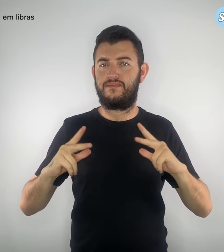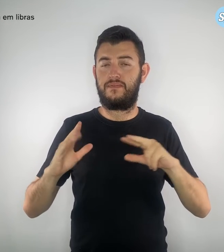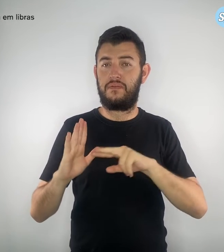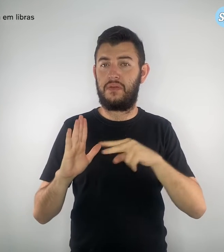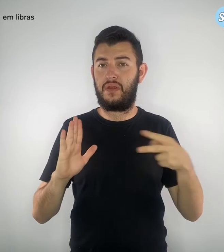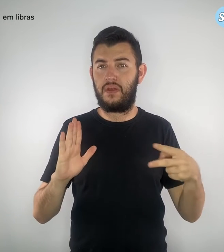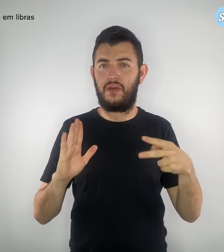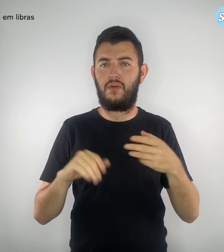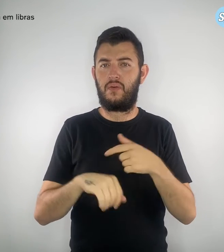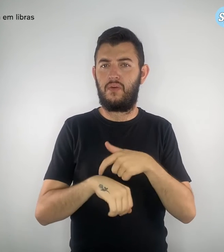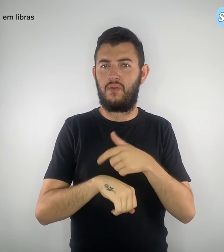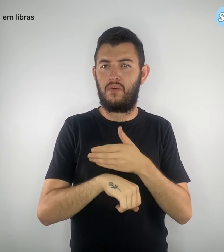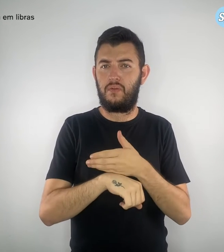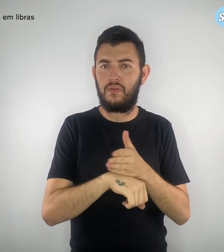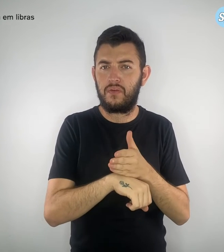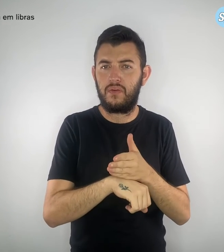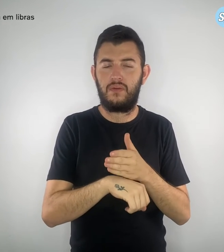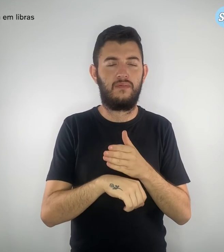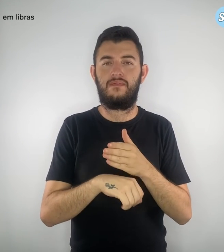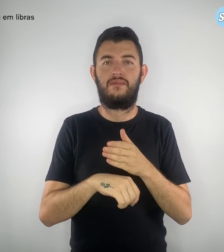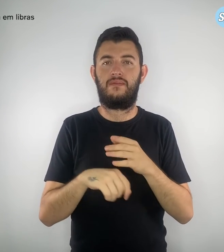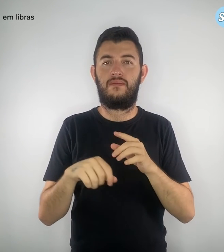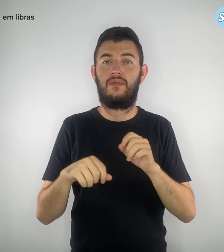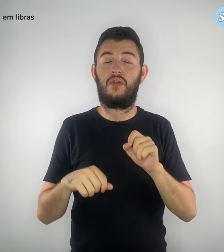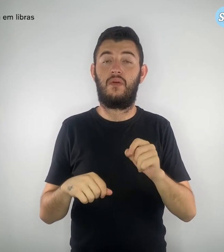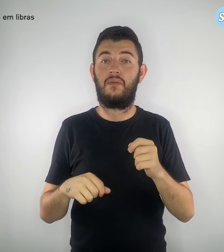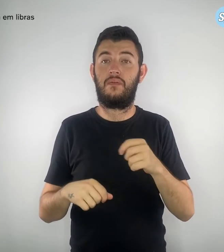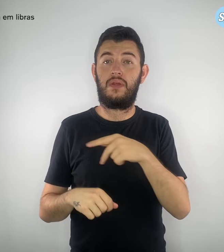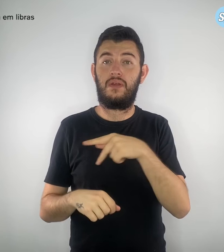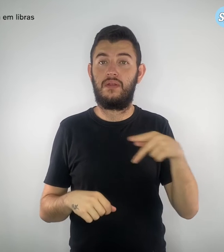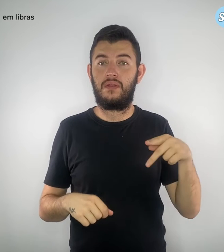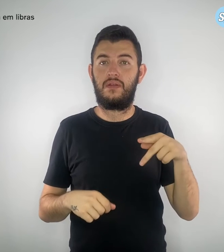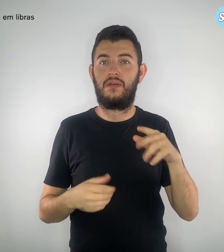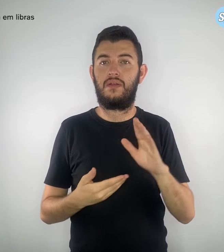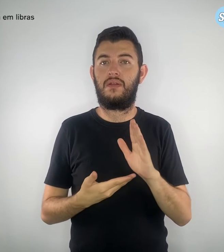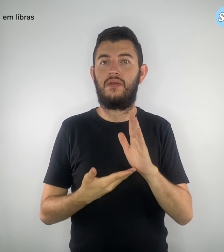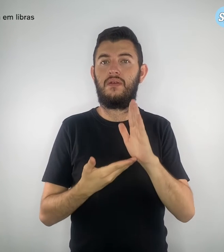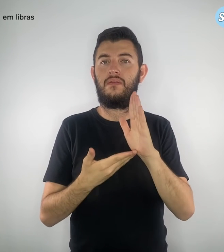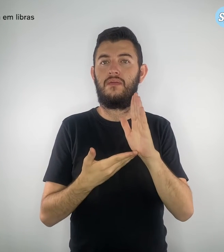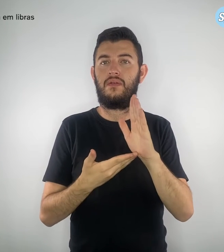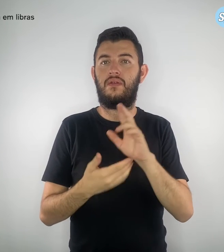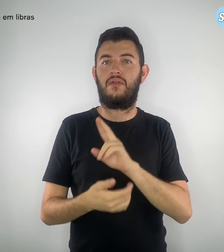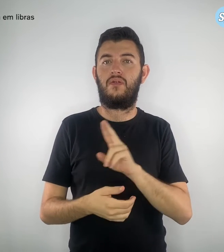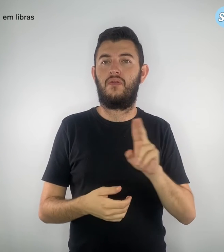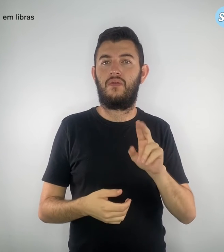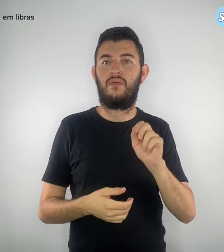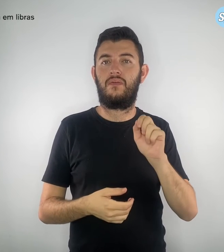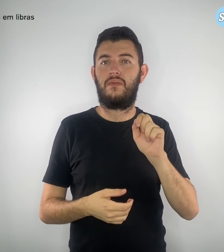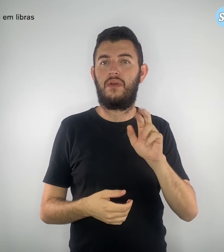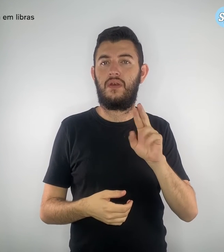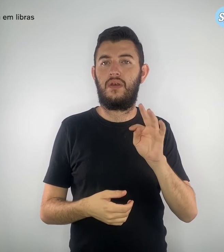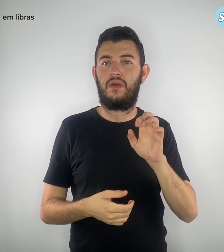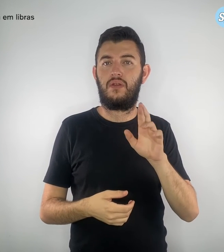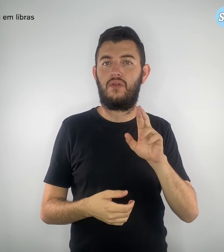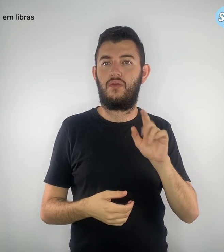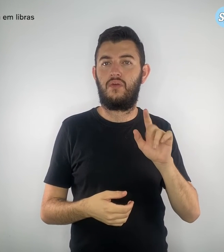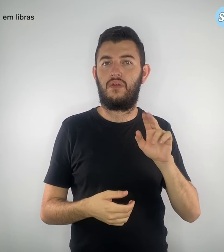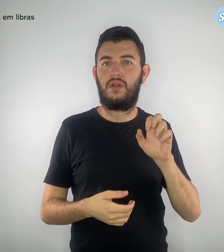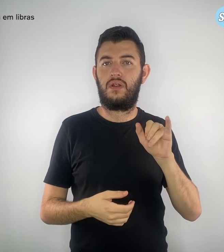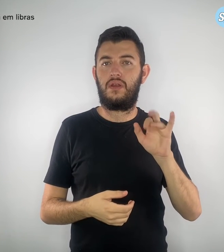O atual presidente da Câmara dos Deputados, Arthur Lira, reeleito para o cargo de deputado,